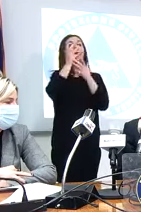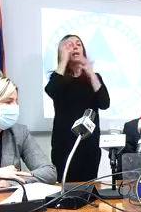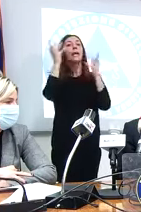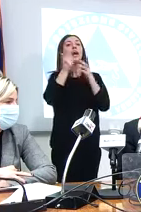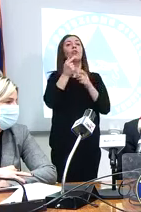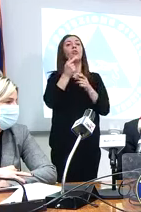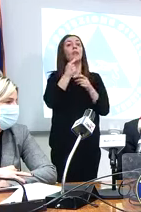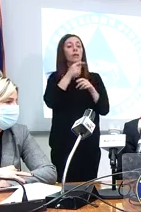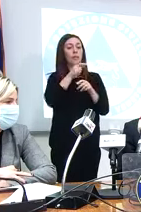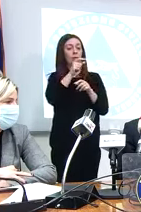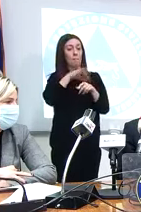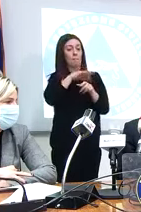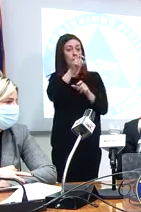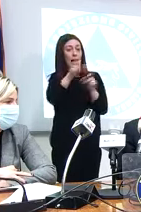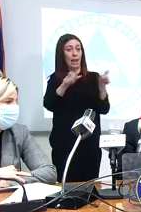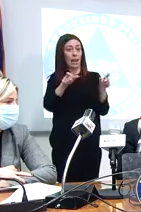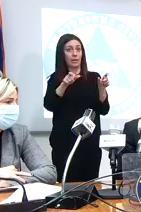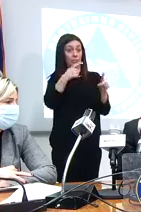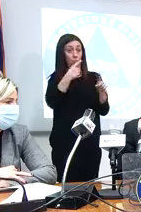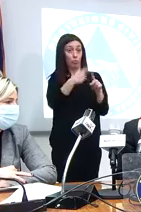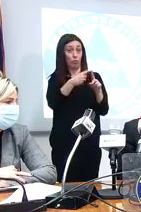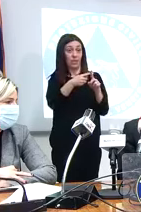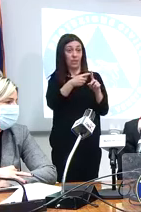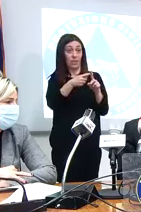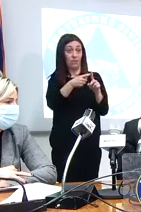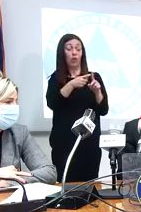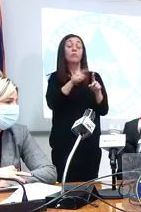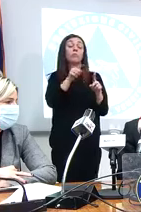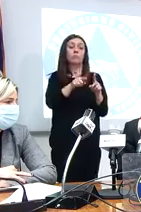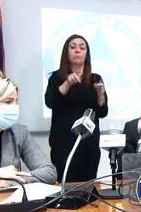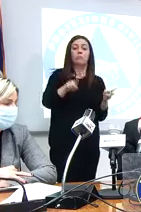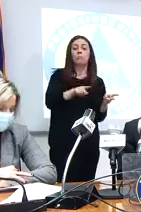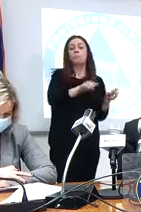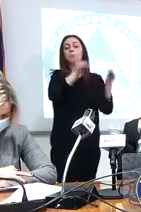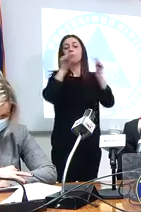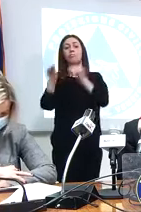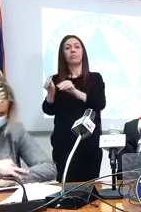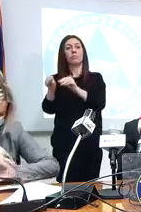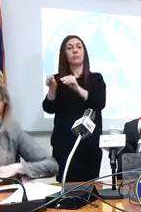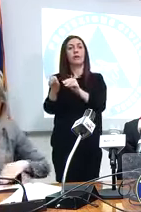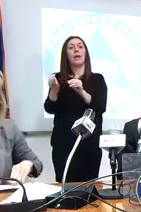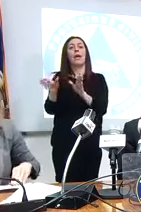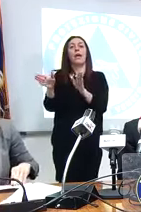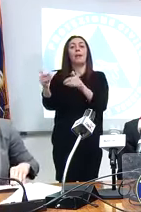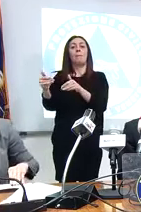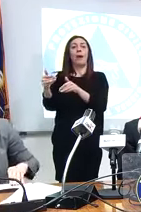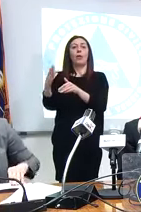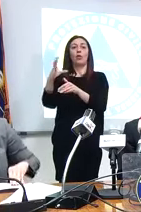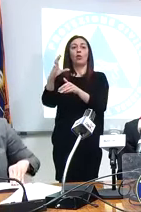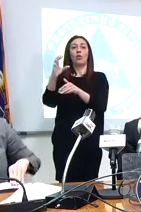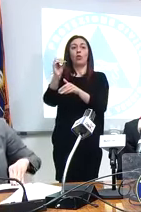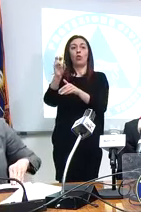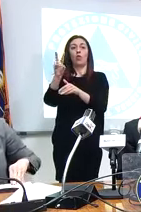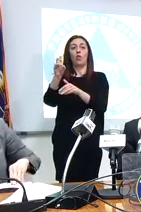ammalati positivi nei reparti Covid. Infatti noi distinguiamo i reparti dove ci sono